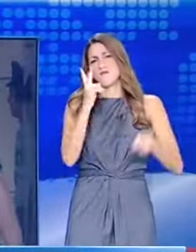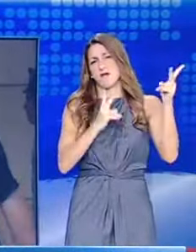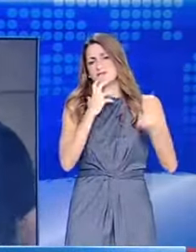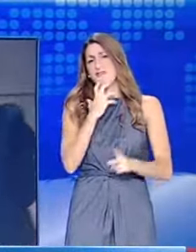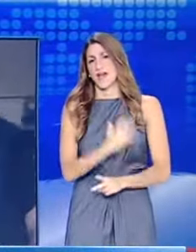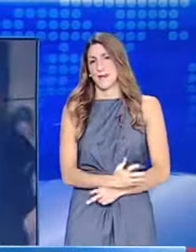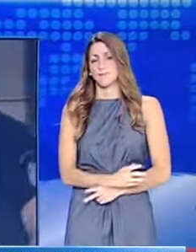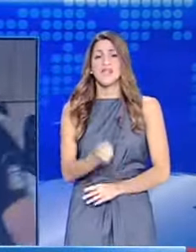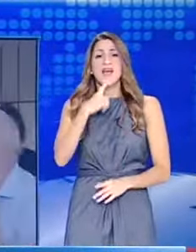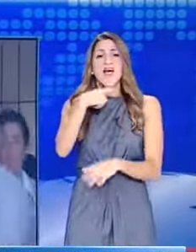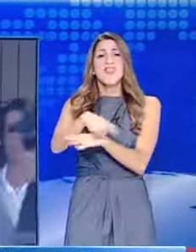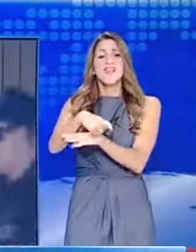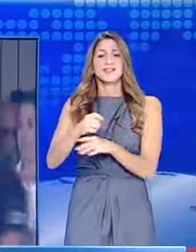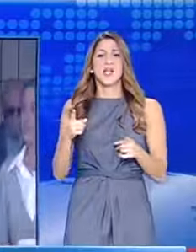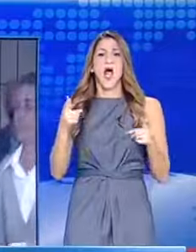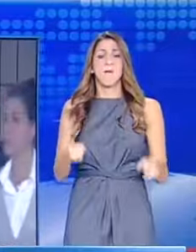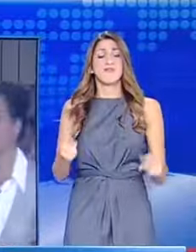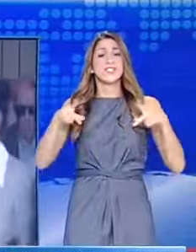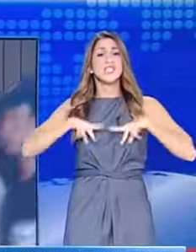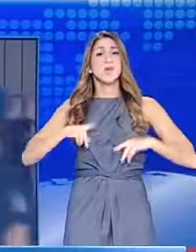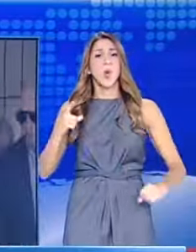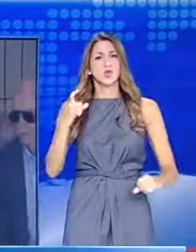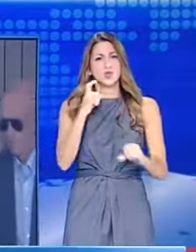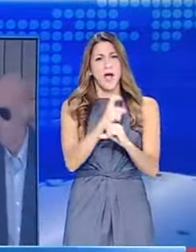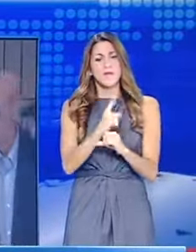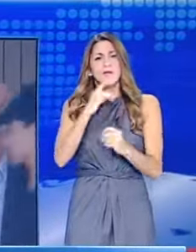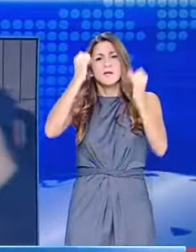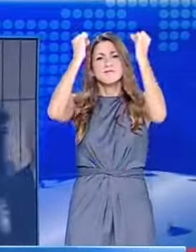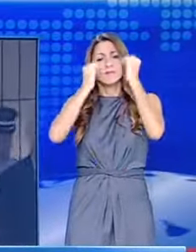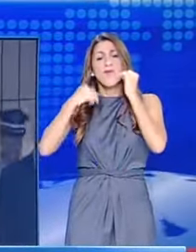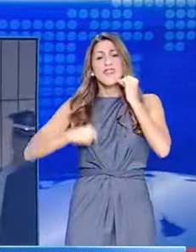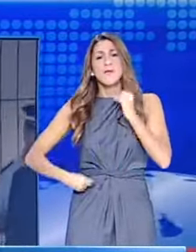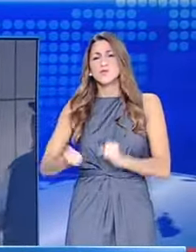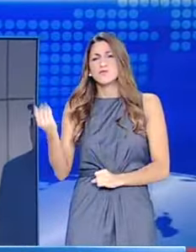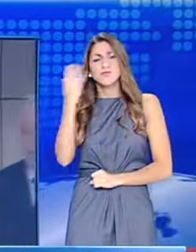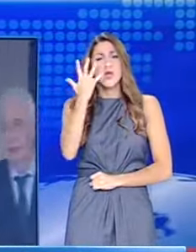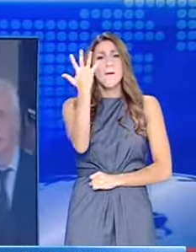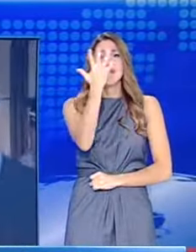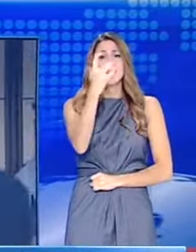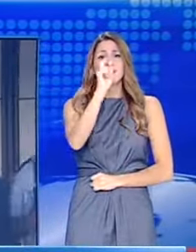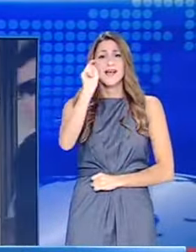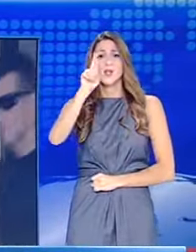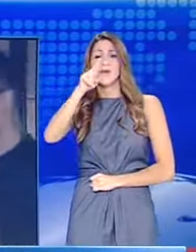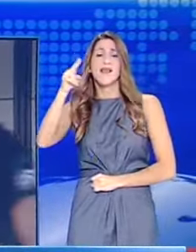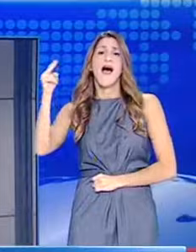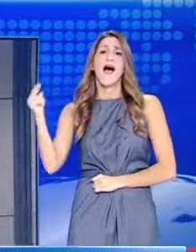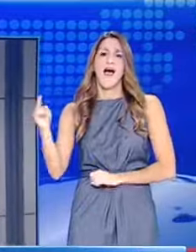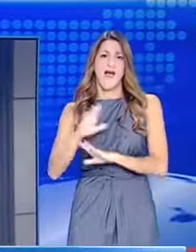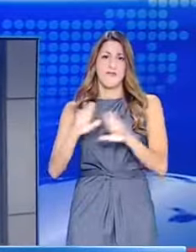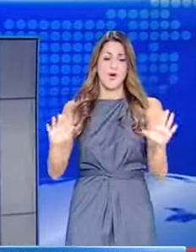το δικαστήριο έκρινε ότι ο κύριος ο χατζόπουλος προκάλεσε ζημιά ύψους 55 εκατομμυρίων ε στο ελληνικό δημόσιο από κοινού και κατά μόνας